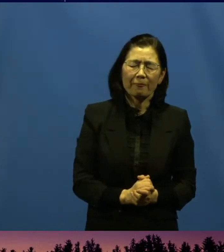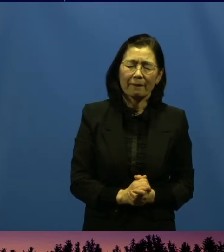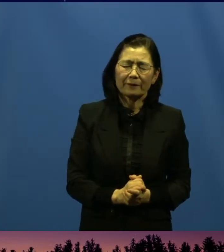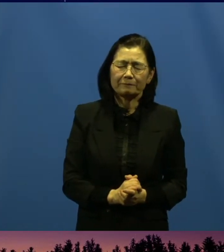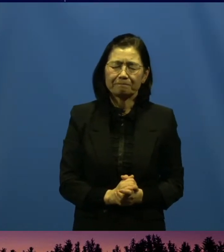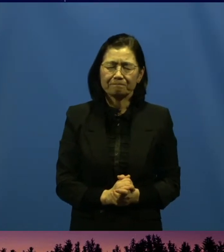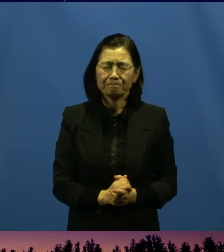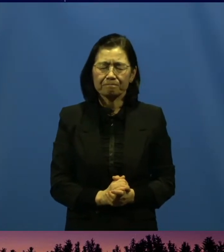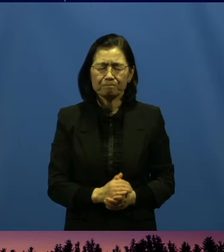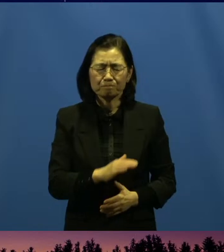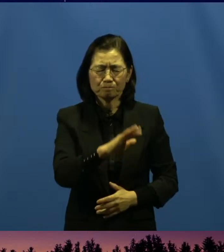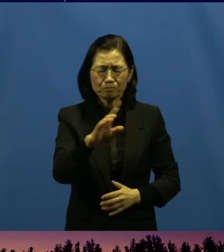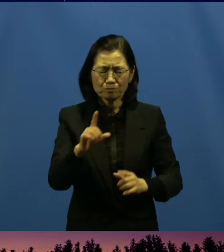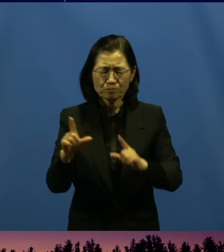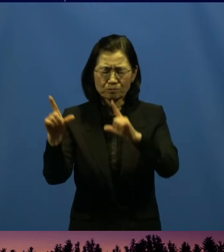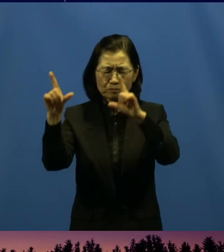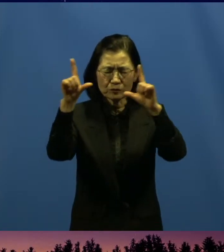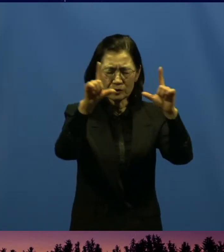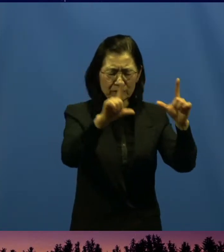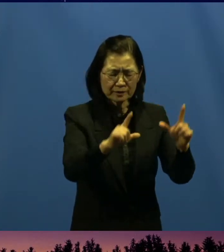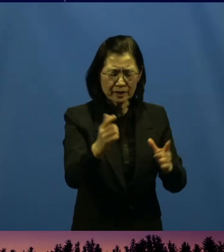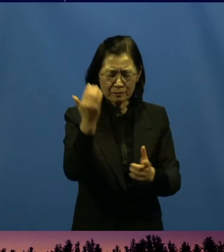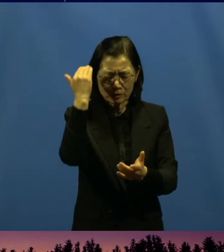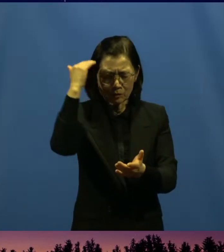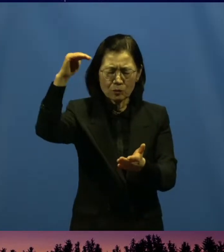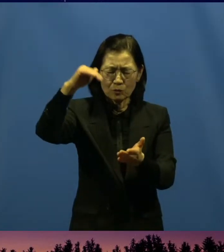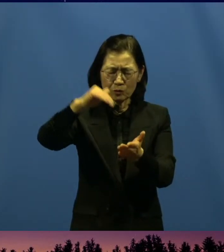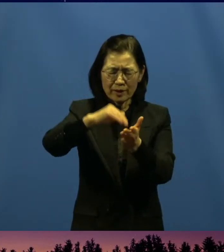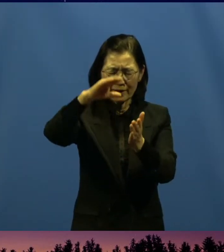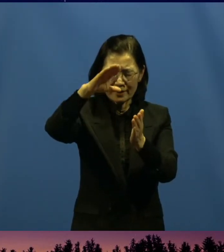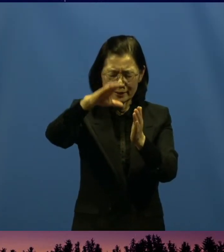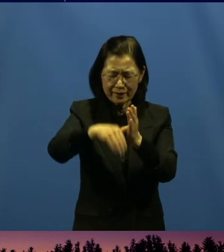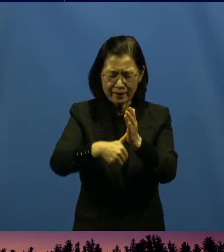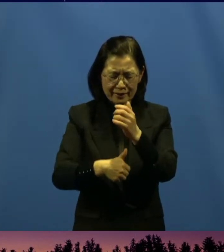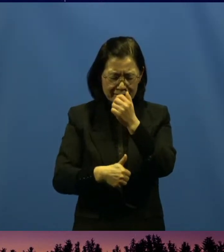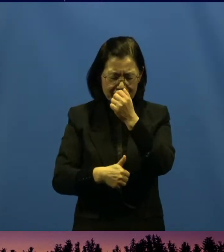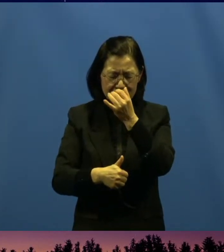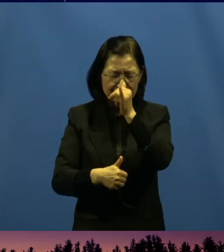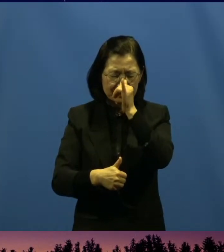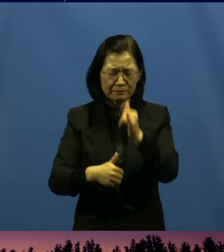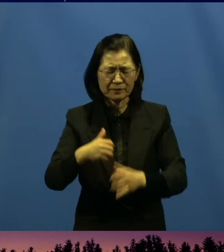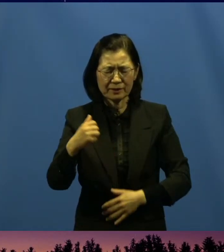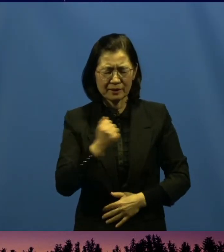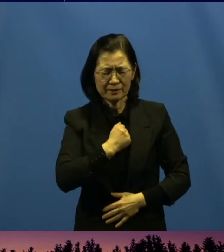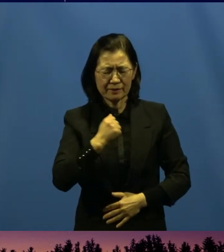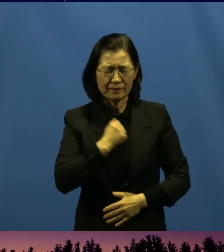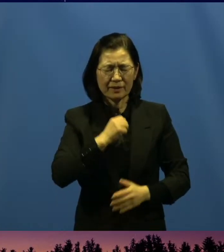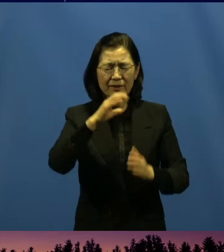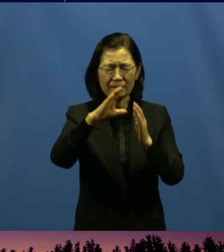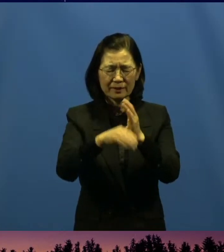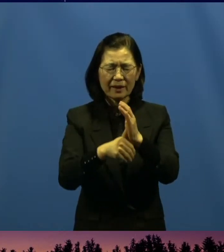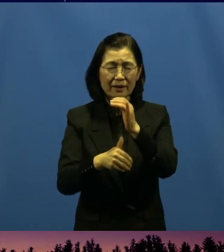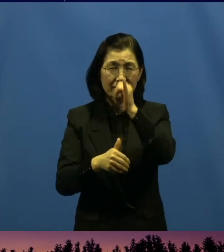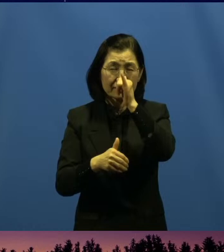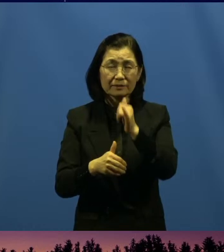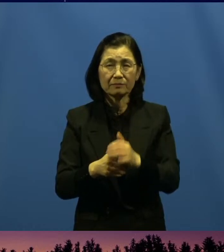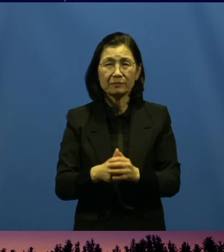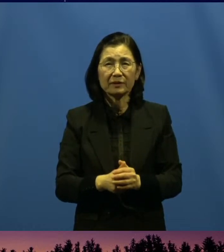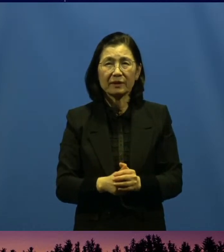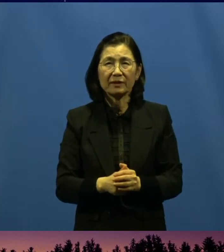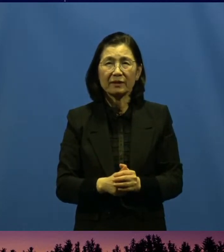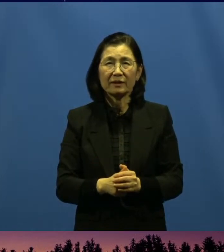여러분, 우리의 삶에 후회라는 게 있죠. 후회, 가슴을 치는 후회. 그 후회는 시간에 대한 후회예요.